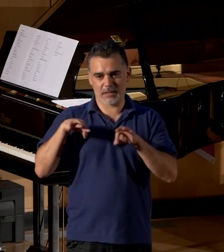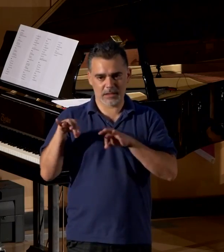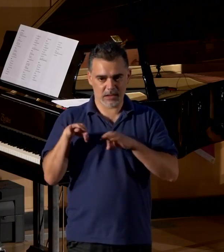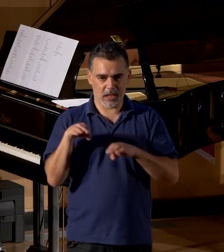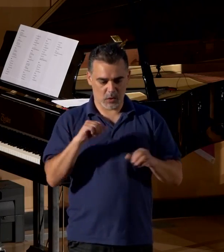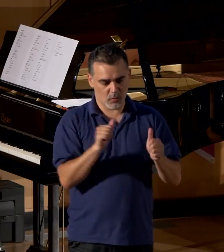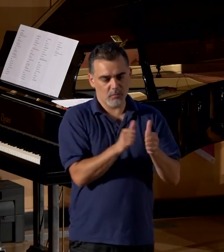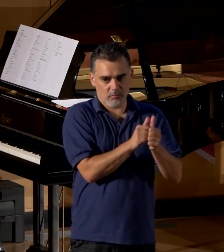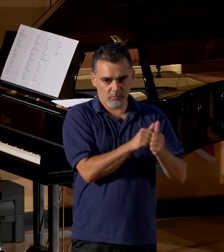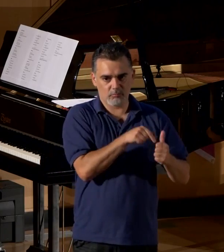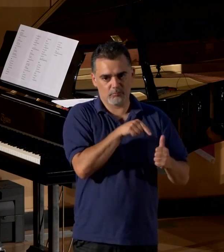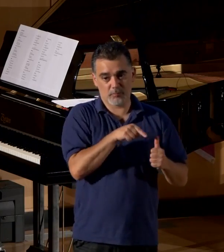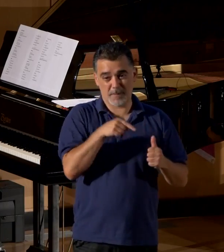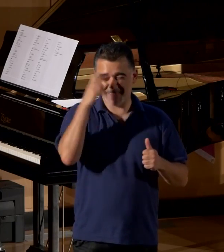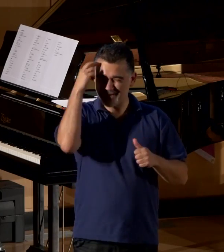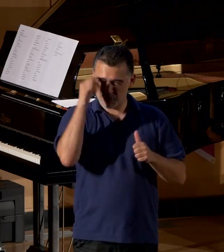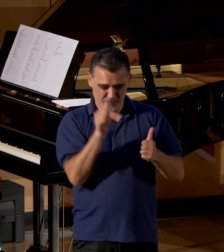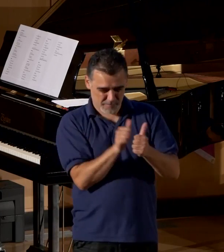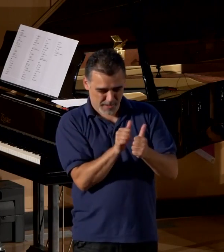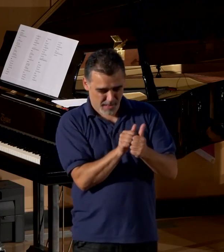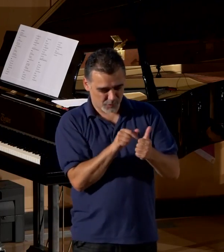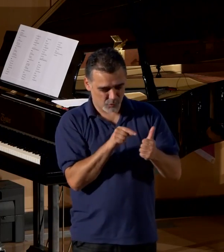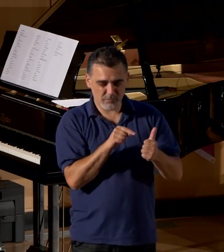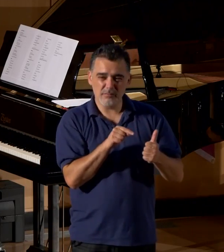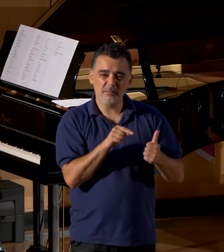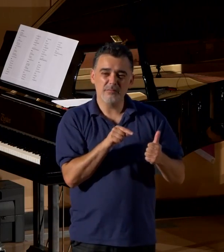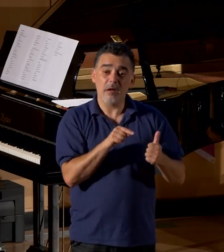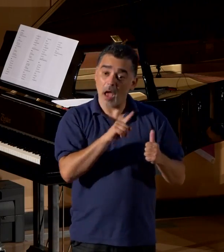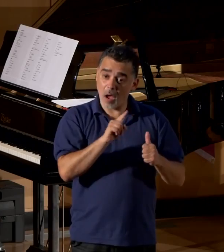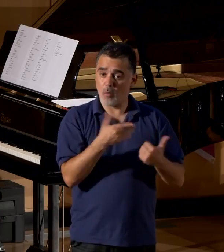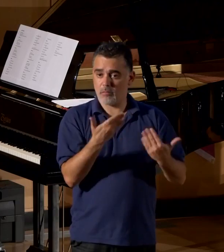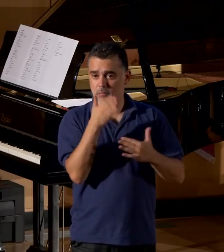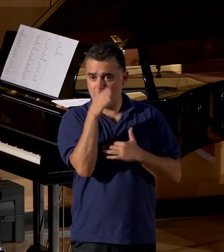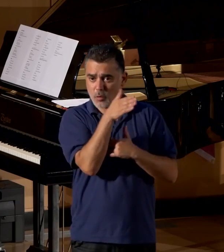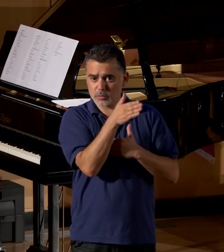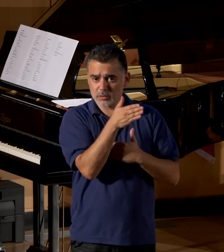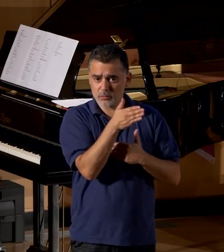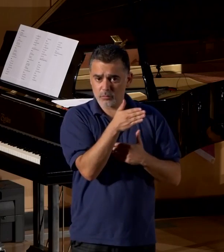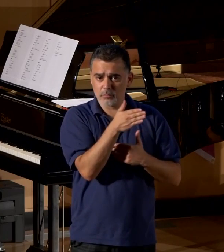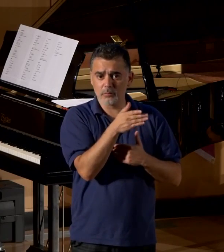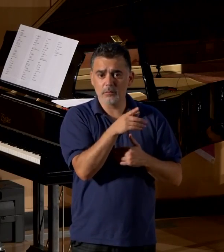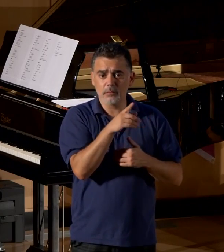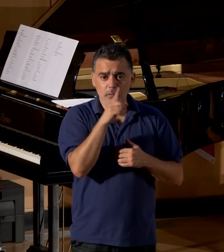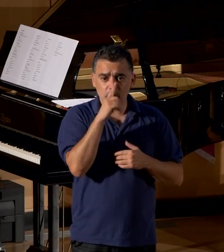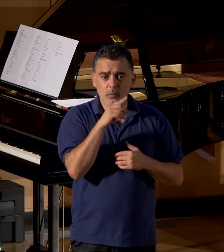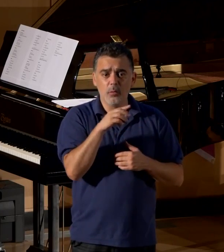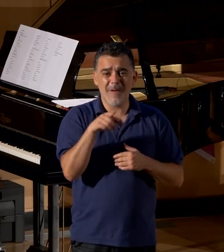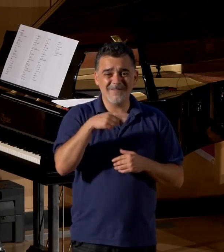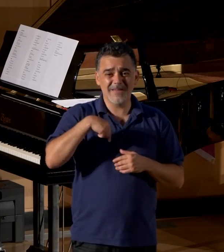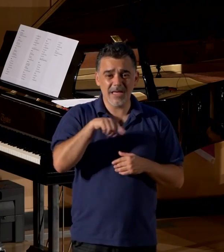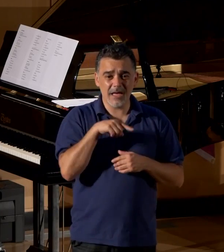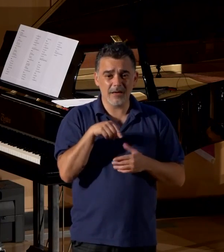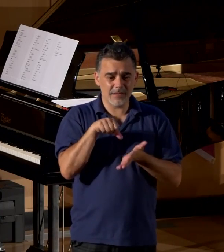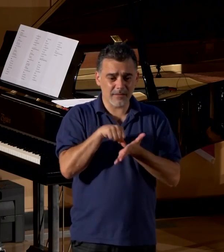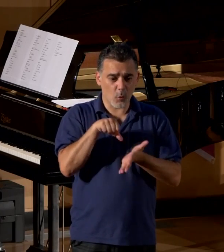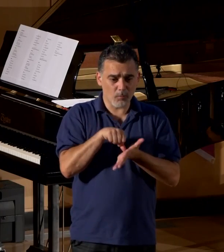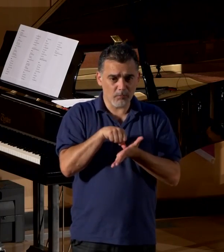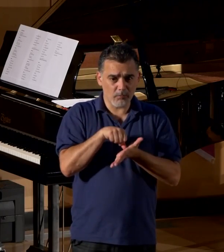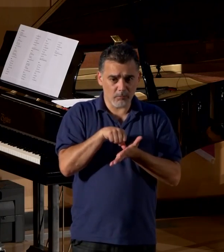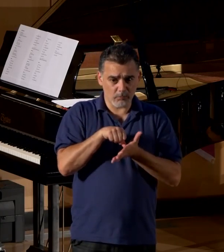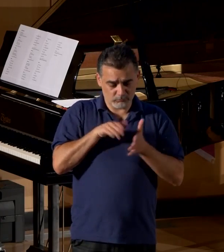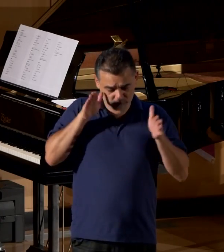diese wissenschaftliche Begleitung ist auch so ausgerichtet, dass die sich nicht aufs WIR-Zentrum begrenzen muss,